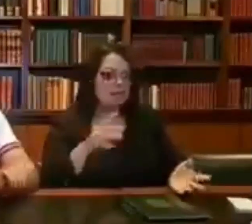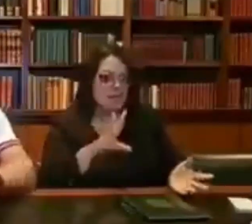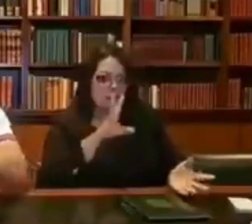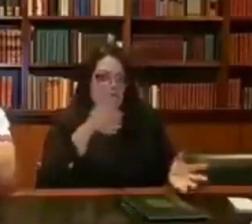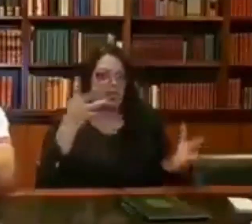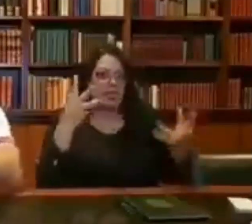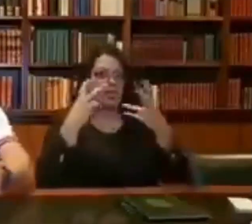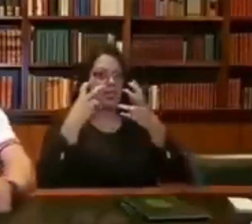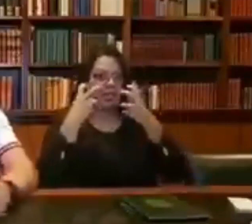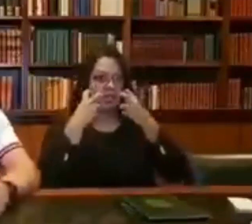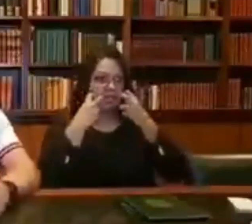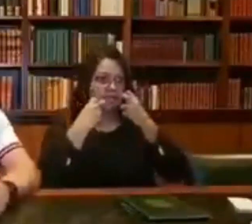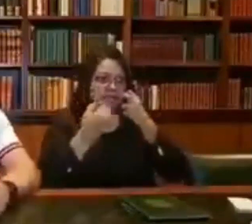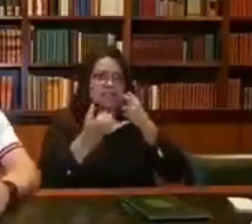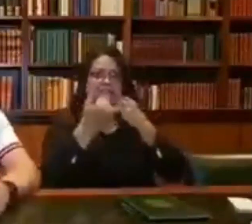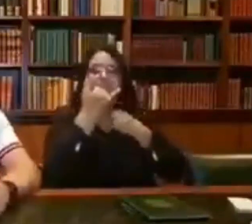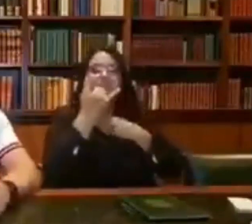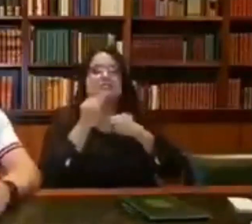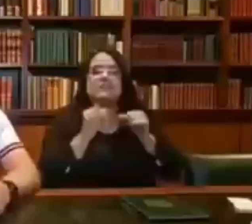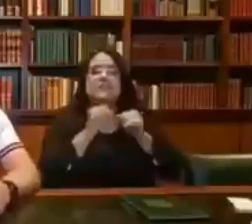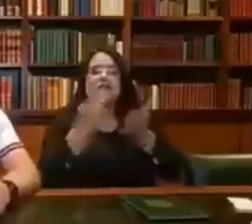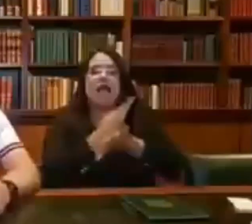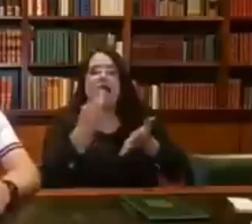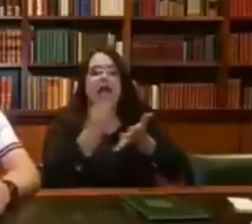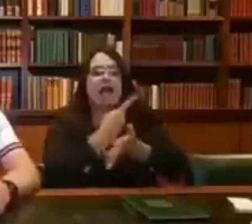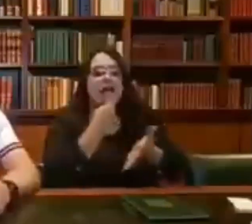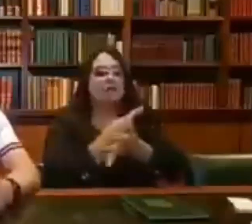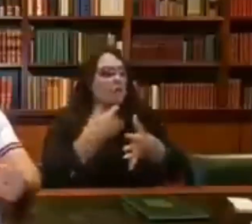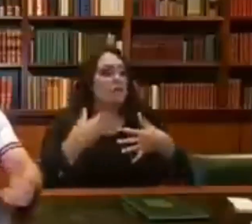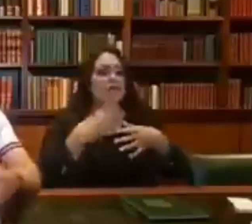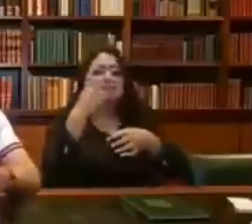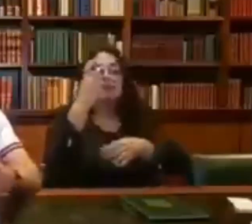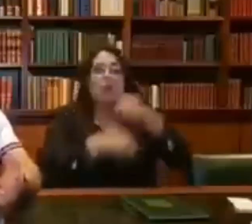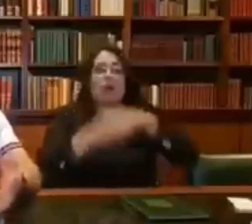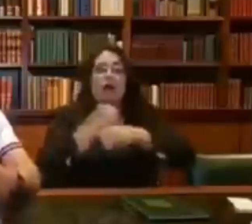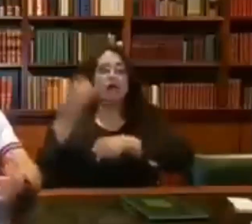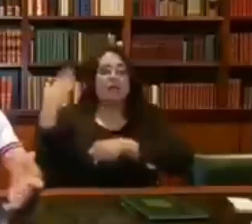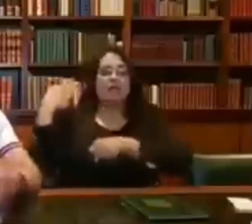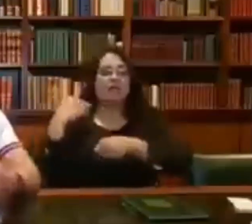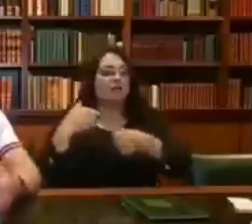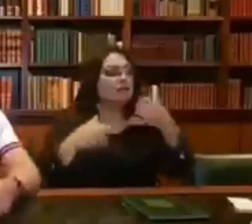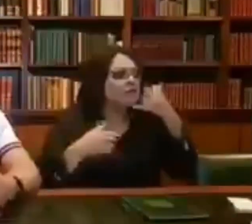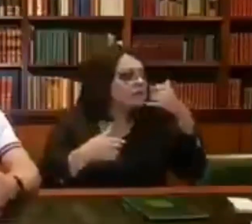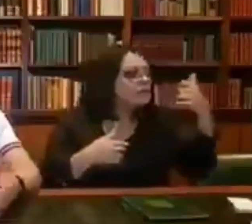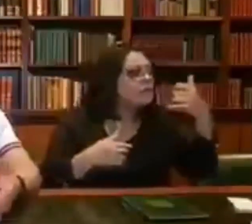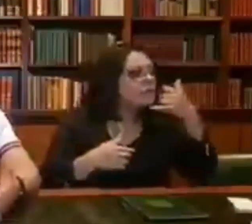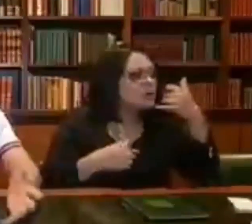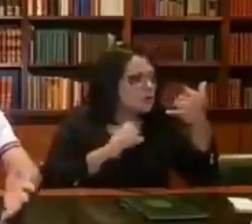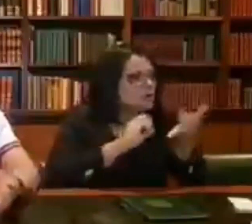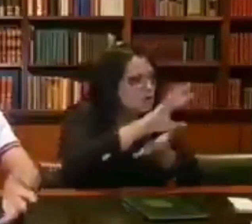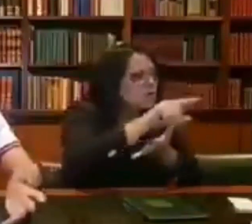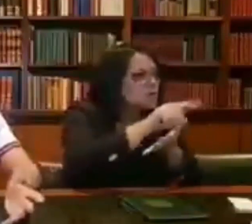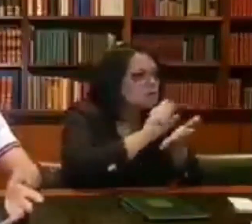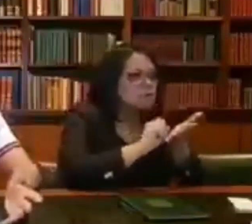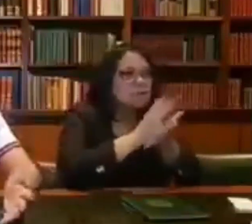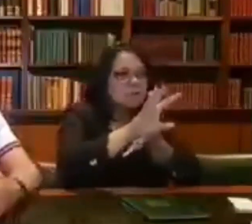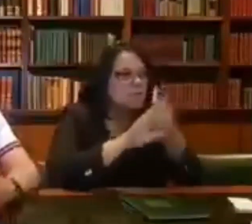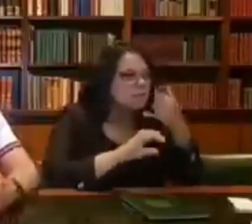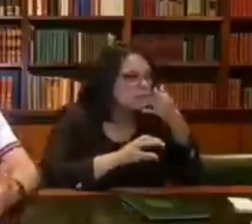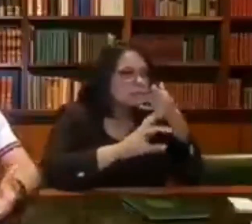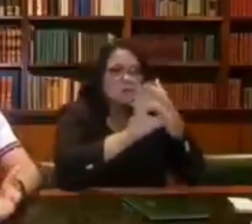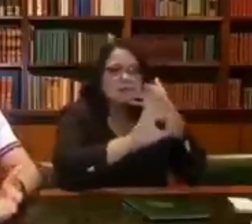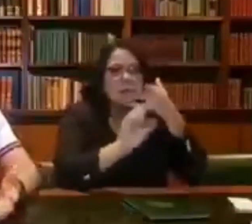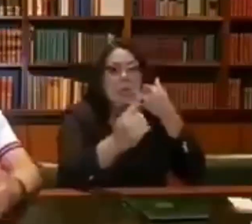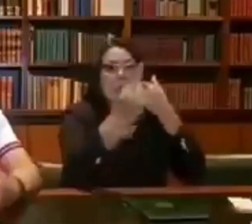que tinha feito besteira, porque o vídeo era de 5 anos atrás, começou a ligar para algumas pessoas para saber se eu tinha mandado o zap ou